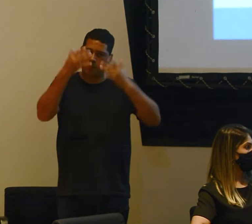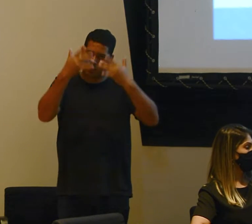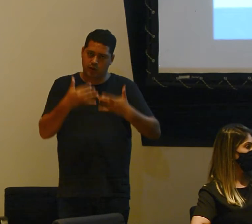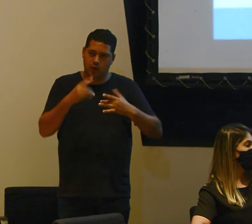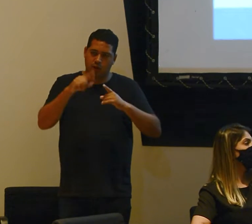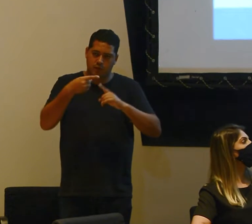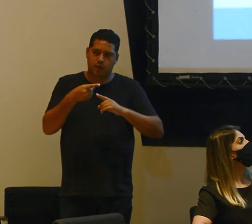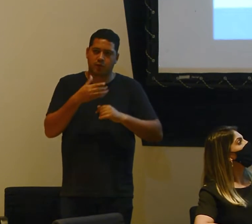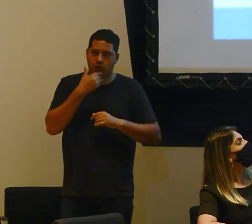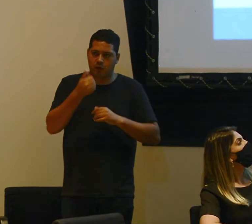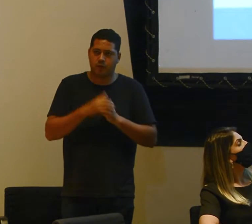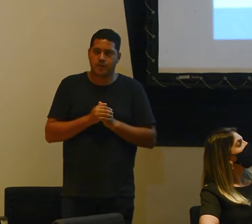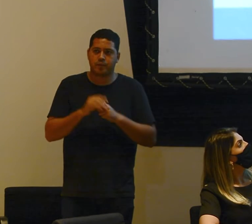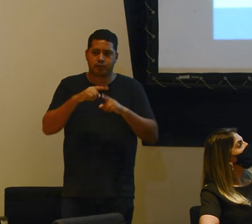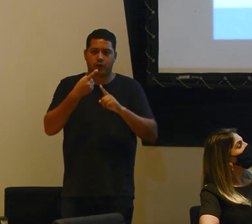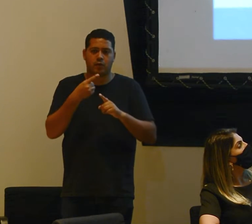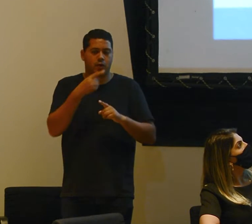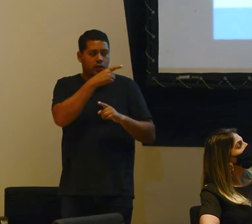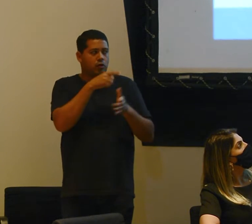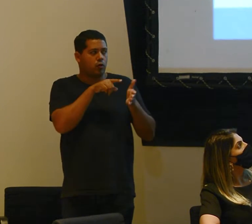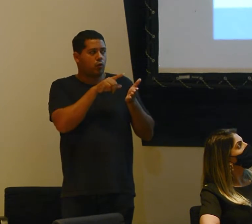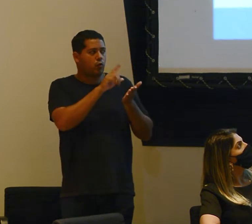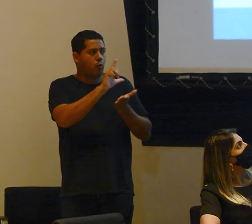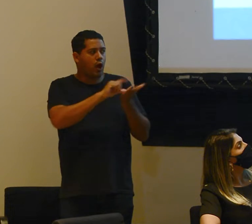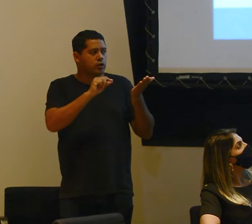autismo depois. Então, esse é um estudo que mostra que